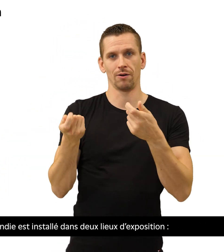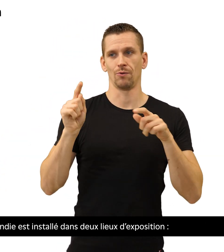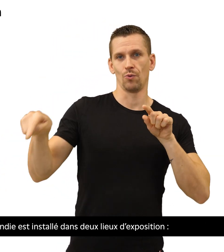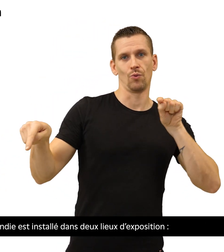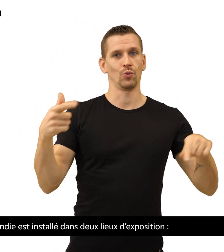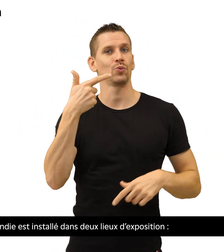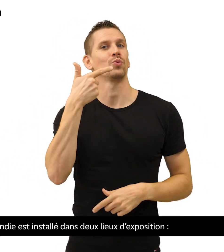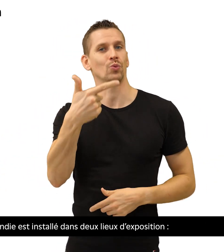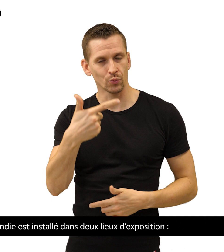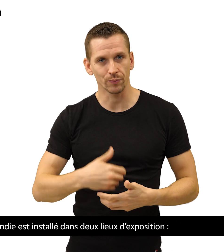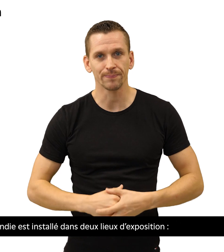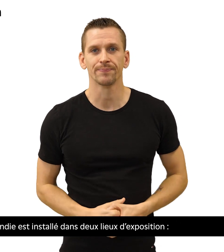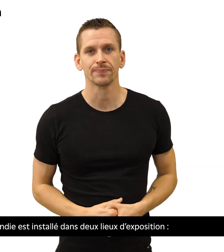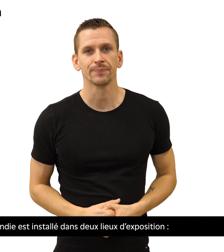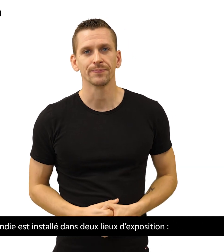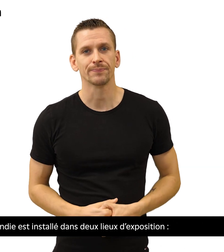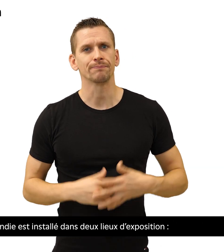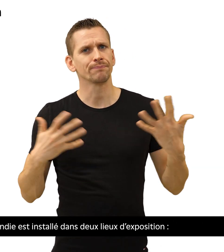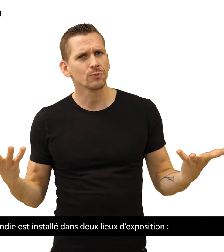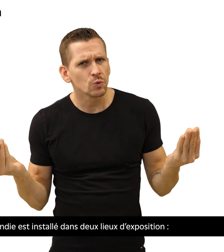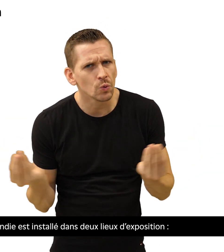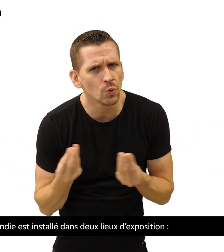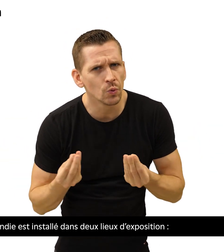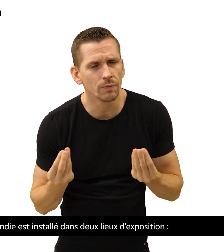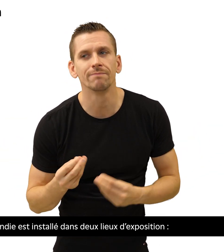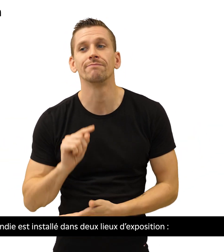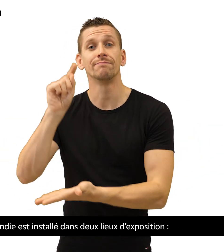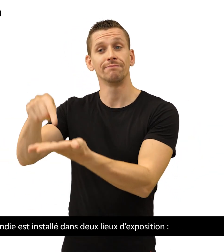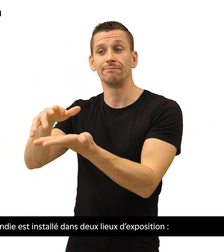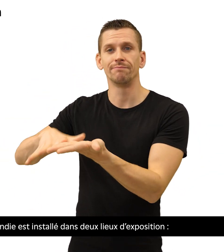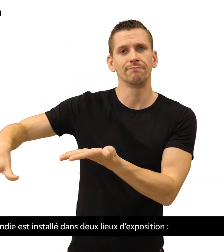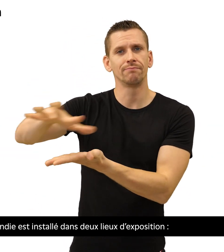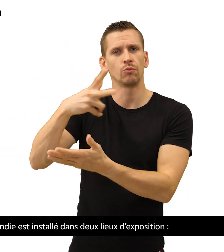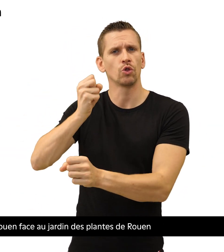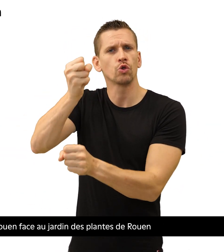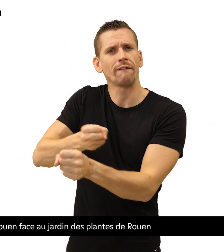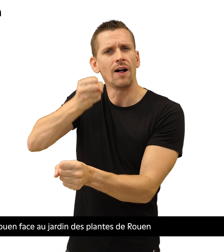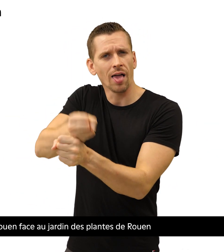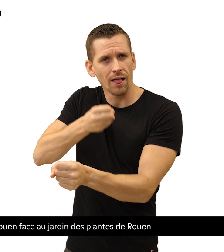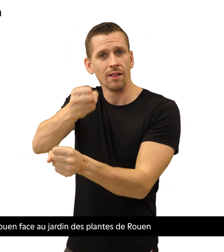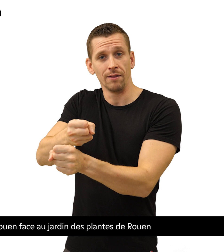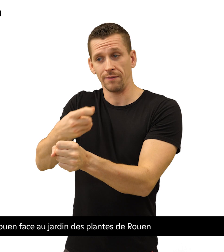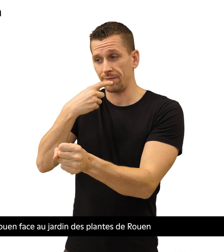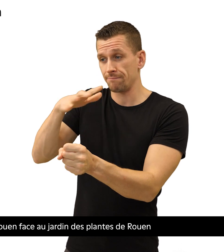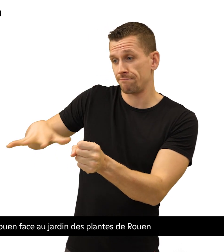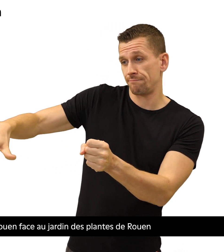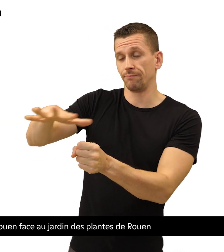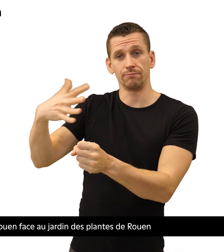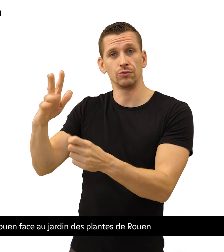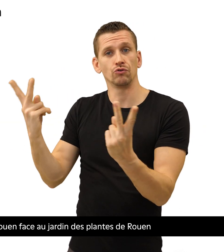Aujourd'hui, le FRAC Normandie est installé dans 2 lieux d'exposition. L'un à Sotteville-lès-Rouen, face au Jardin des